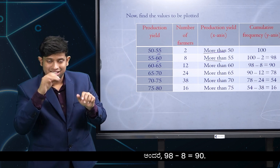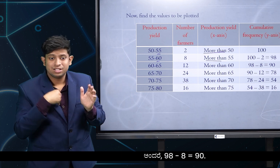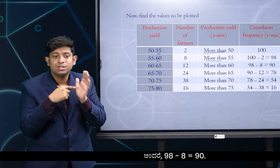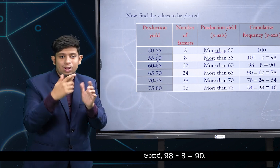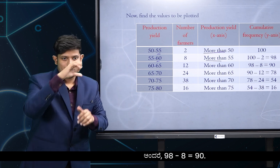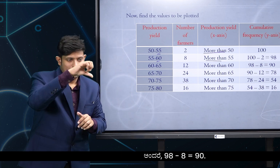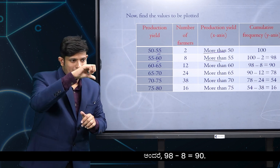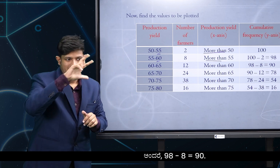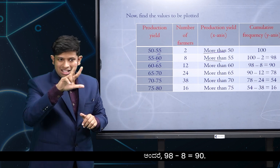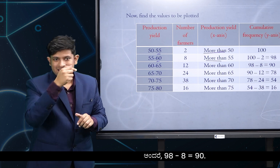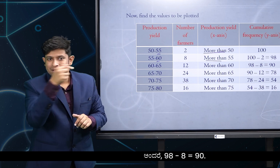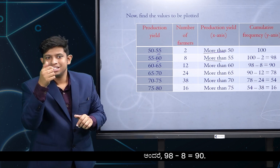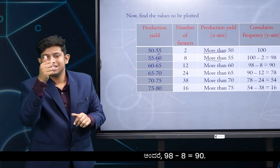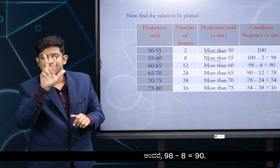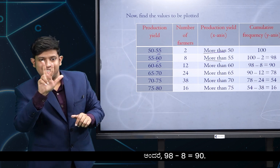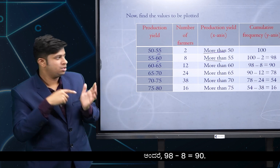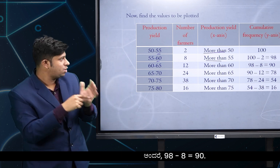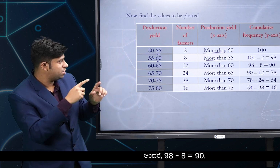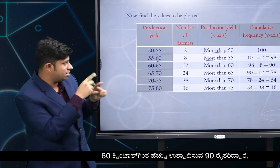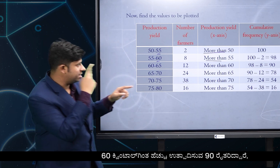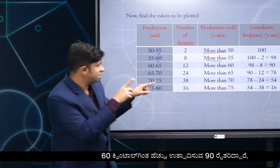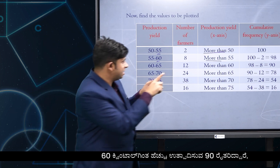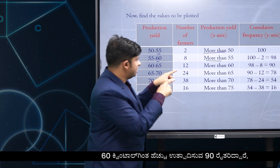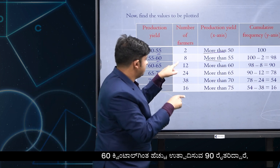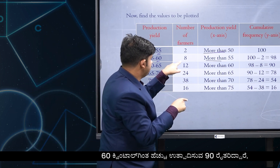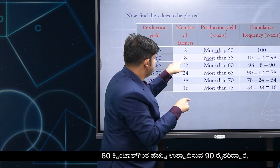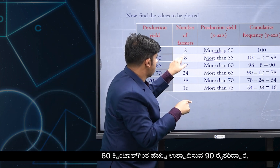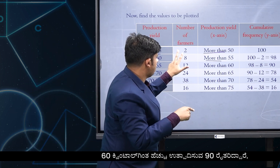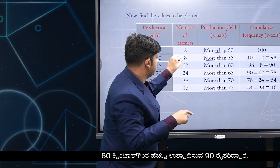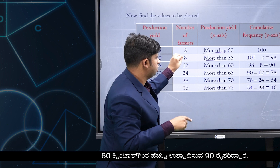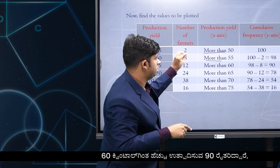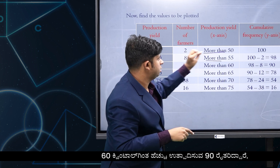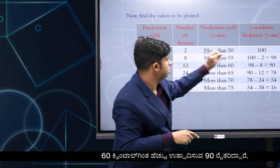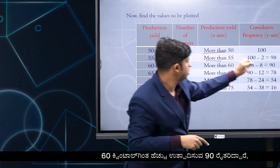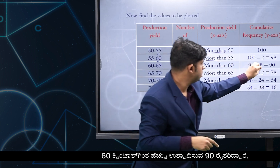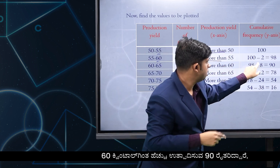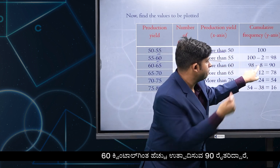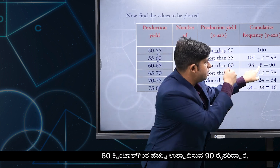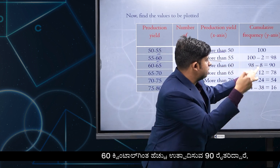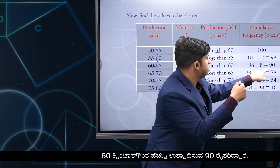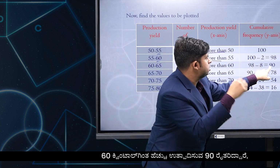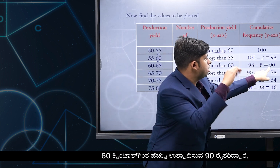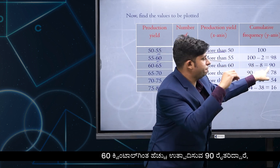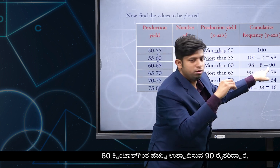ಕಳೆಯಬೇಕಾಗಿದೆ. ಅಂದರೆ 98 - 8 = 90. 60 ಕ್ವಿಂಟಾಲ್ಗಿಂತ ಹೆಚ್ಚು ಉತ್ಪಾದಿಸುವ 90 ರೈತರಿದ್ದಾರೆ.